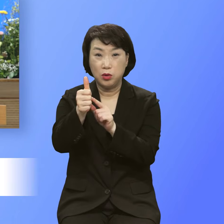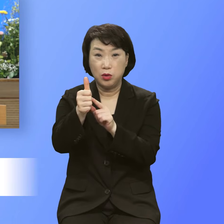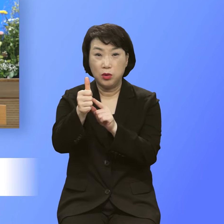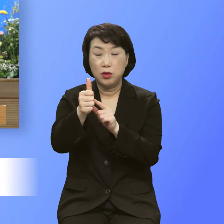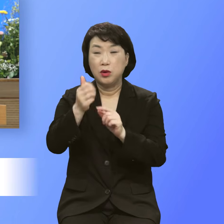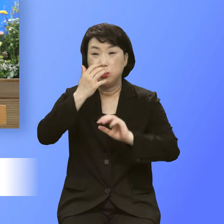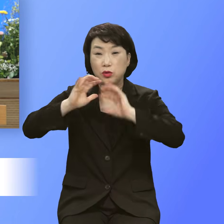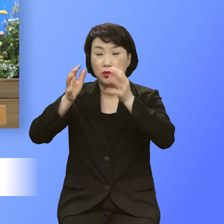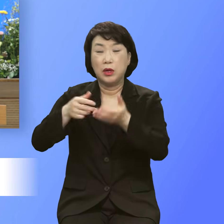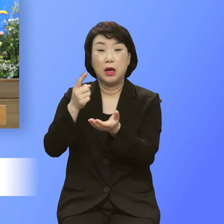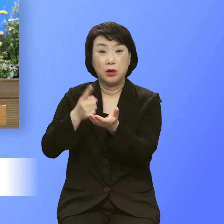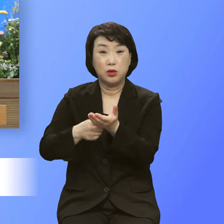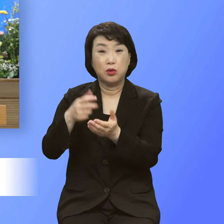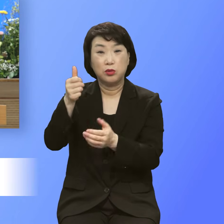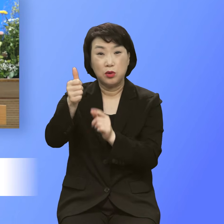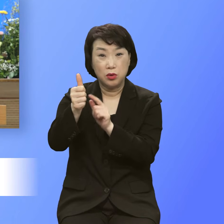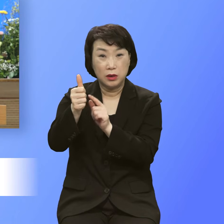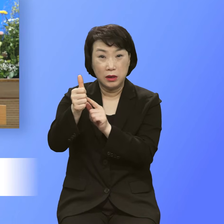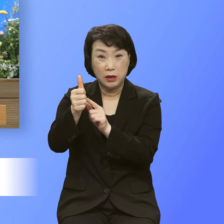유대의 총독이